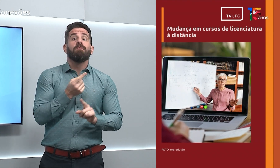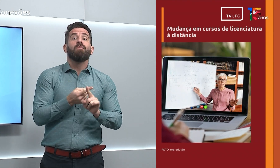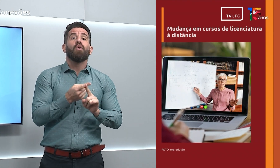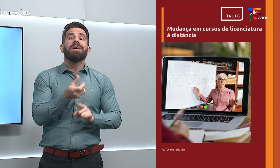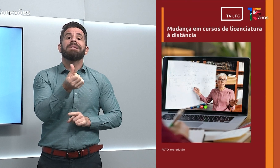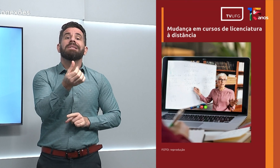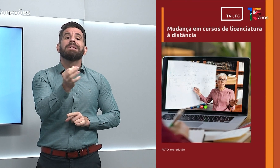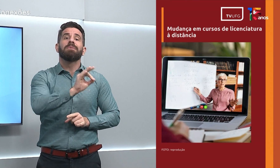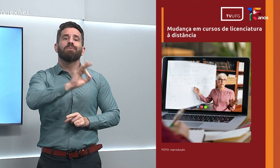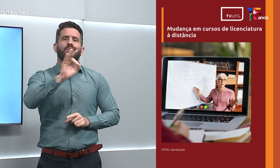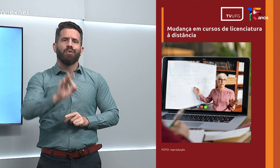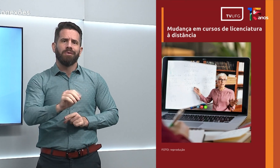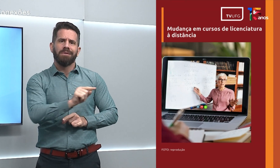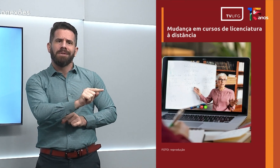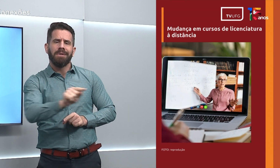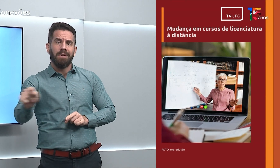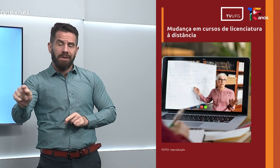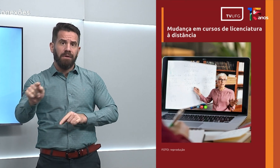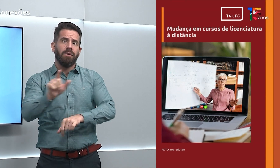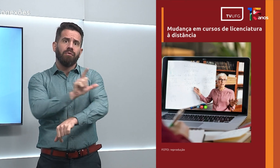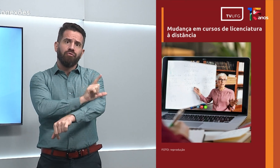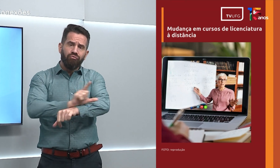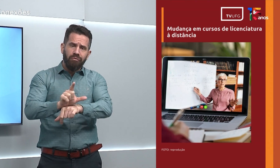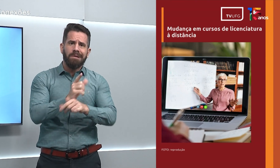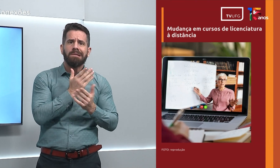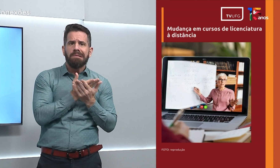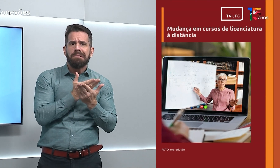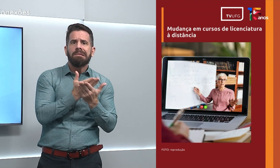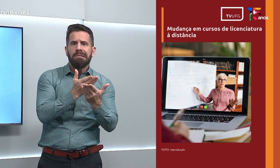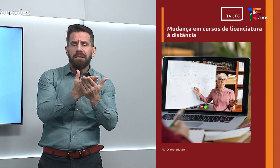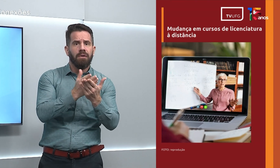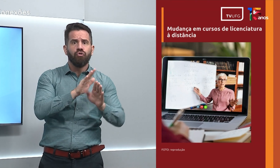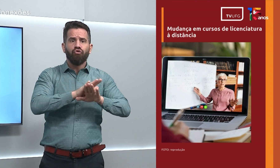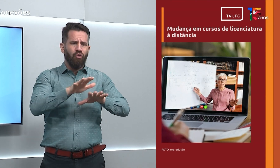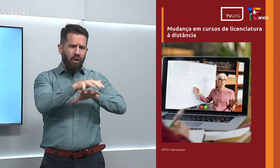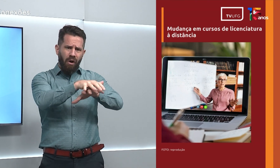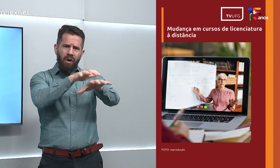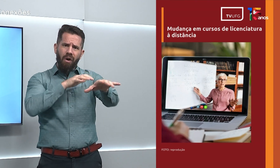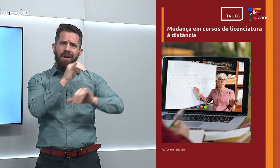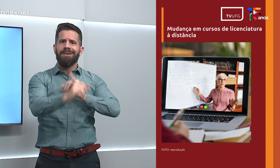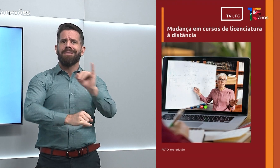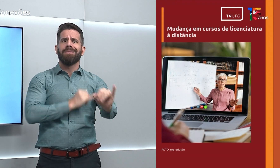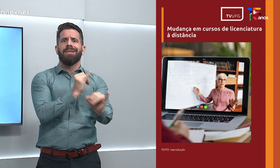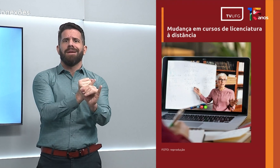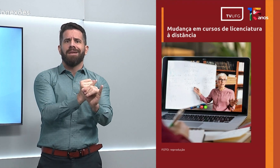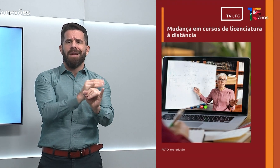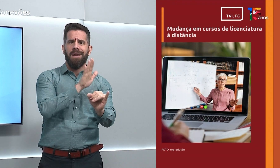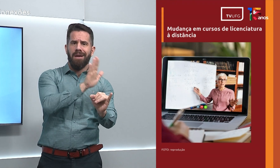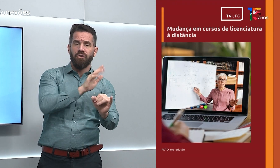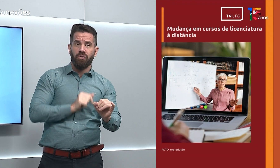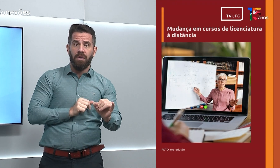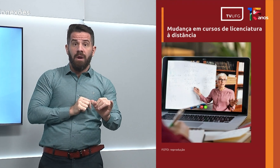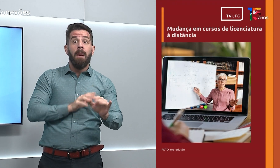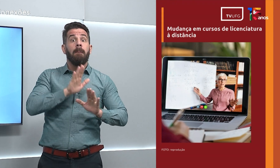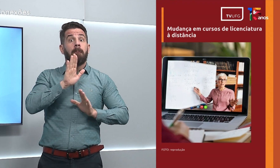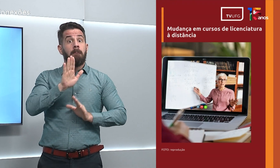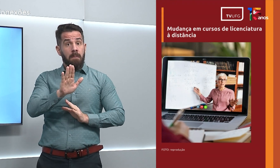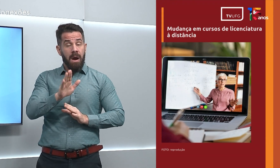Um alerta para quem faz graduação à distância. Cursos de licenciatura estão obrigados a